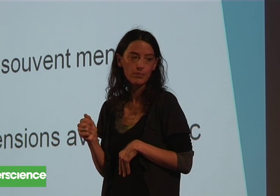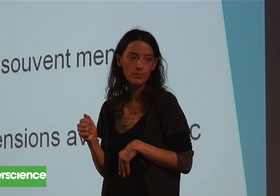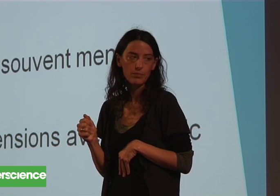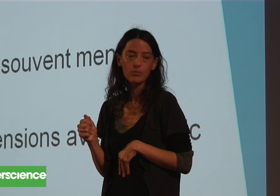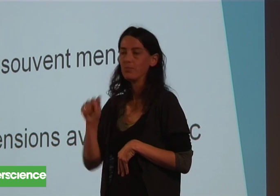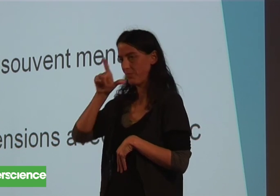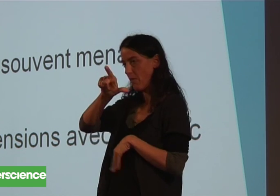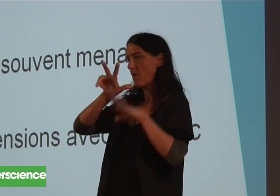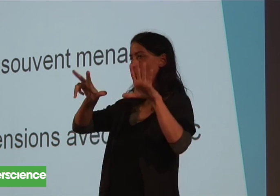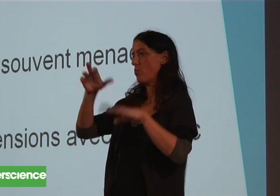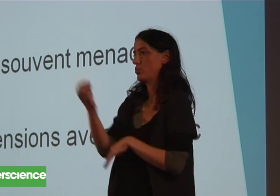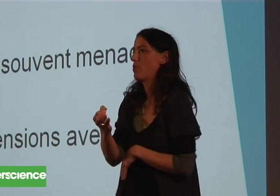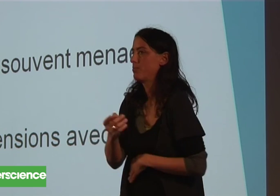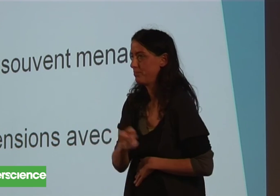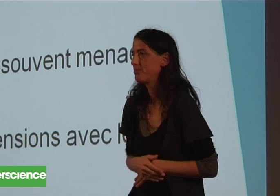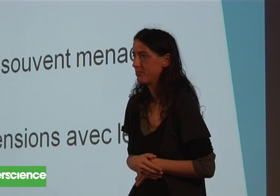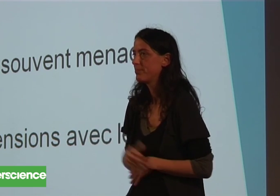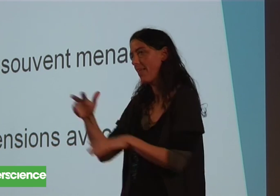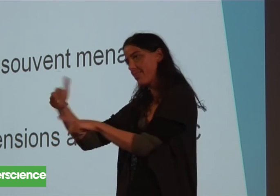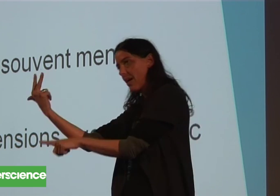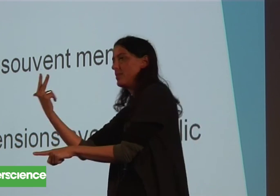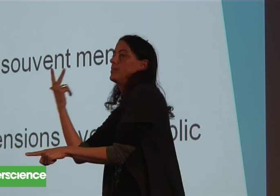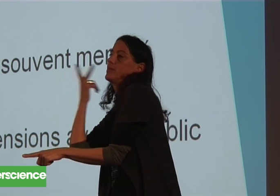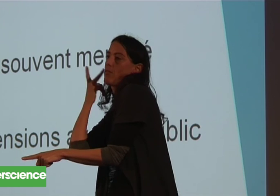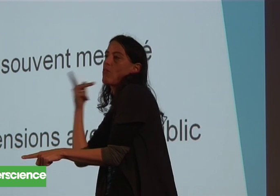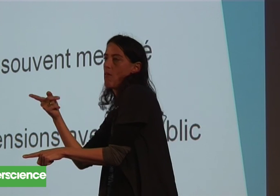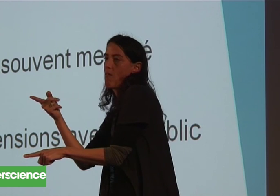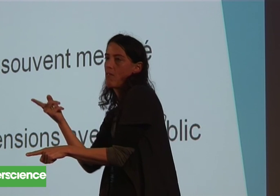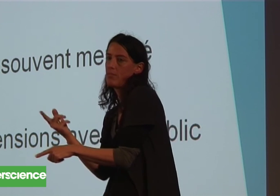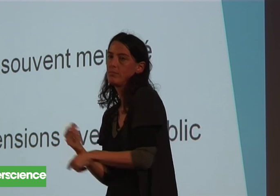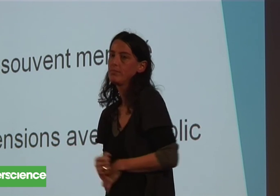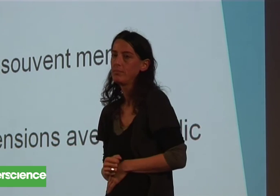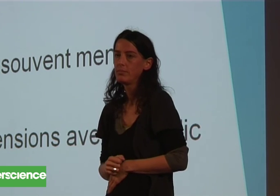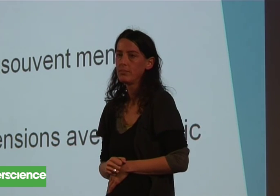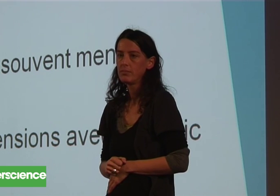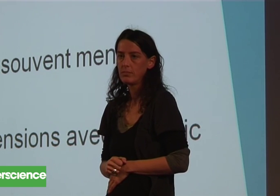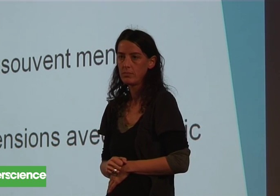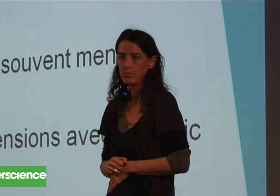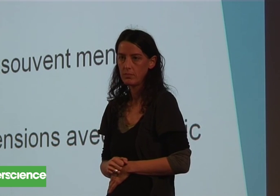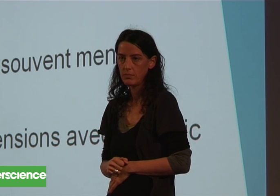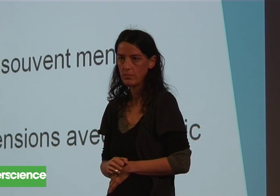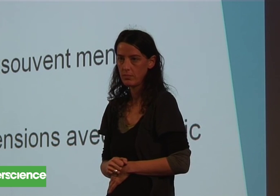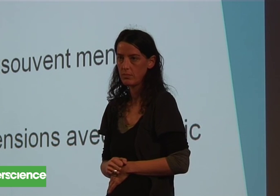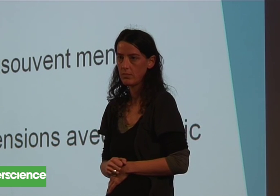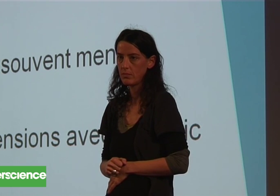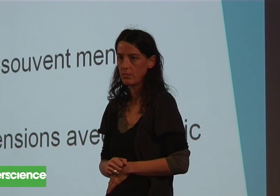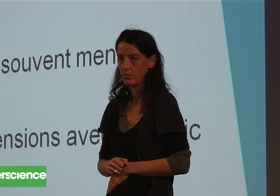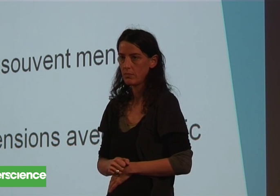« 28% des sourds et 13% donc des personnes qui ne pratiquent pas la